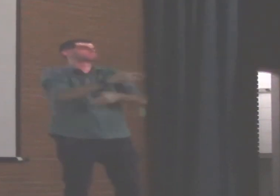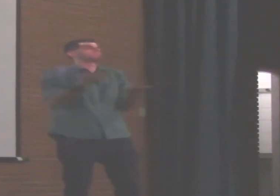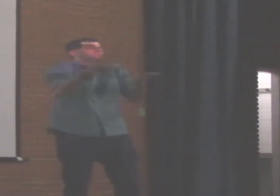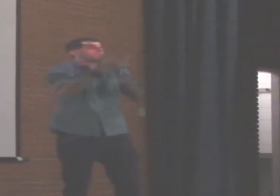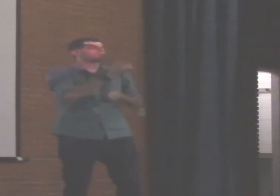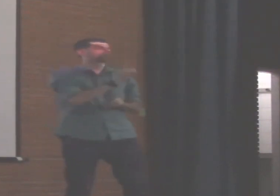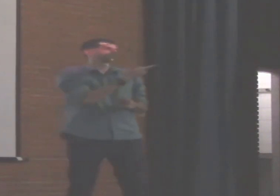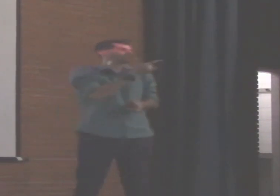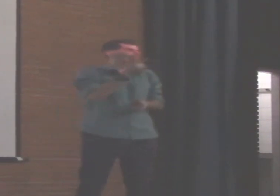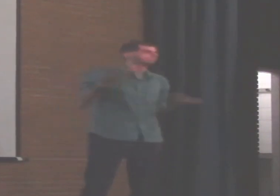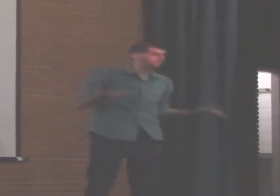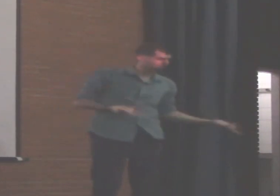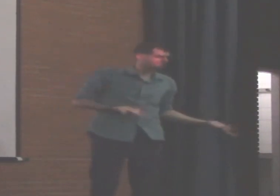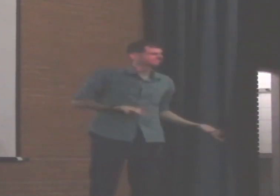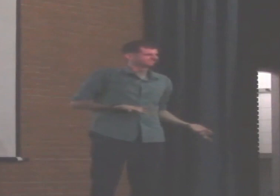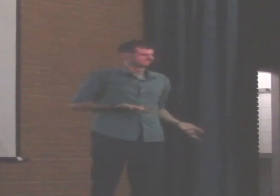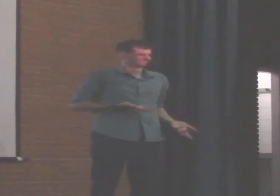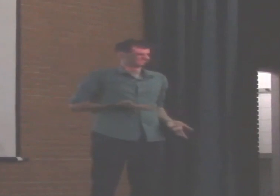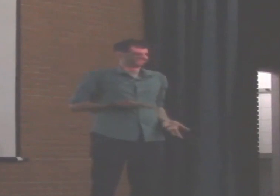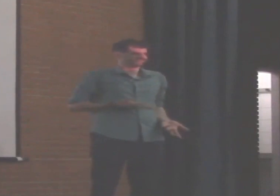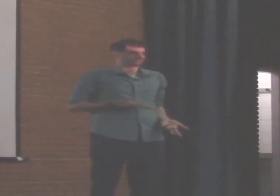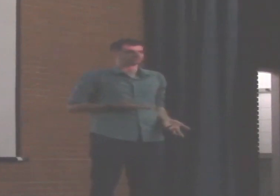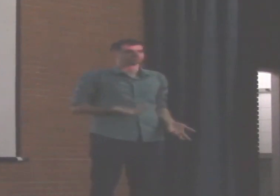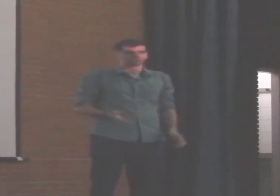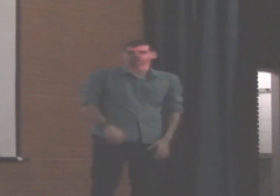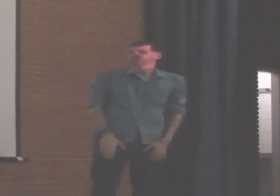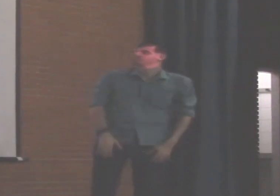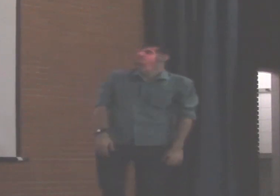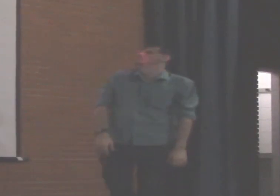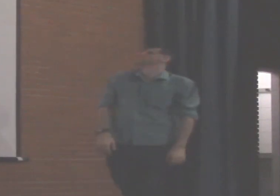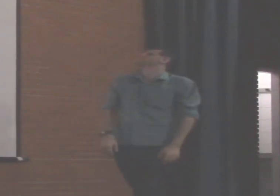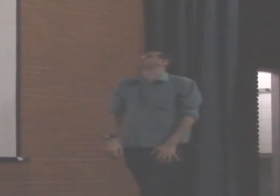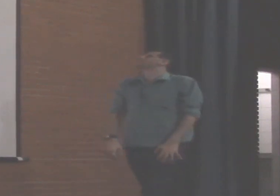sabe? Escolher o que ela quer fazer da vida, né? Ter as suas oportunidades.